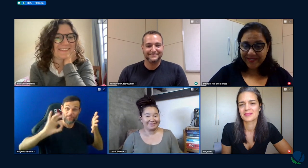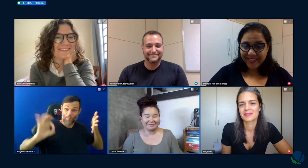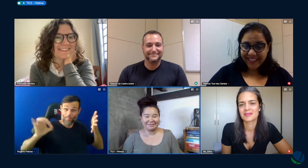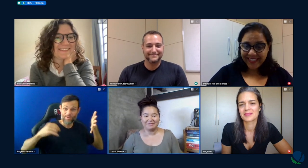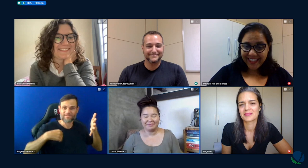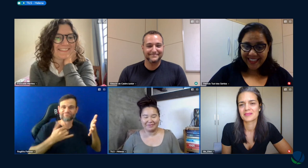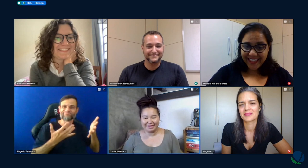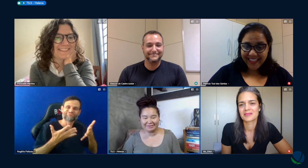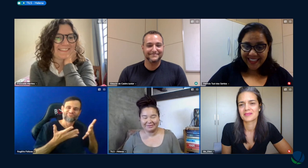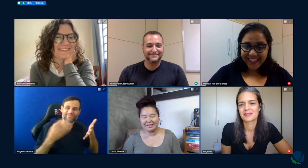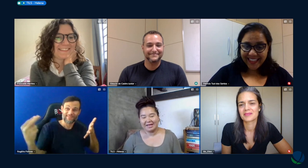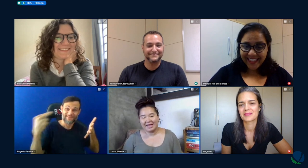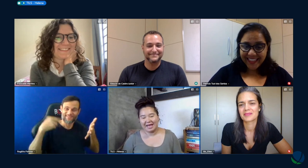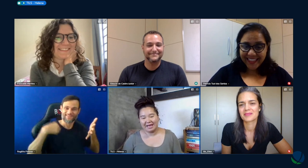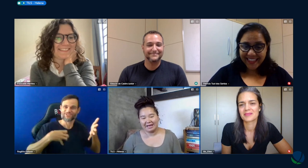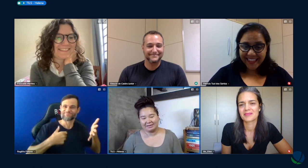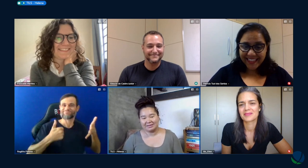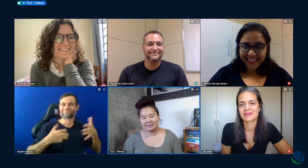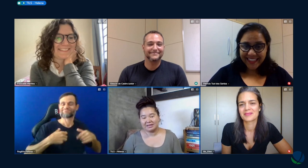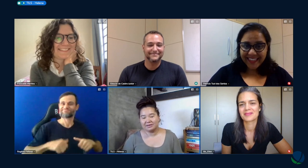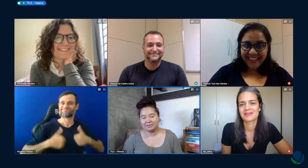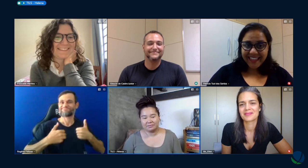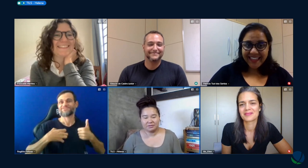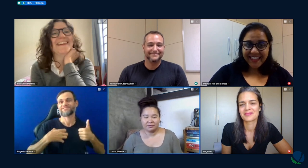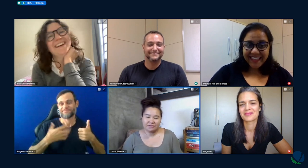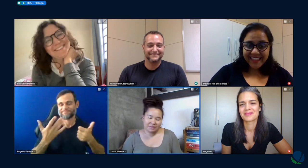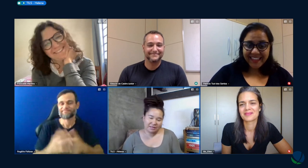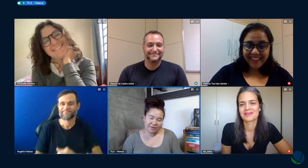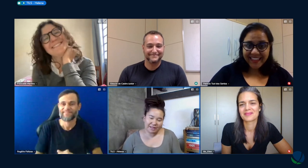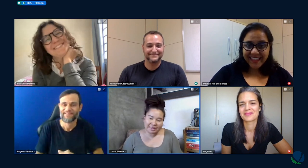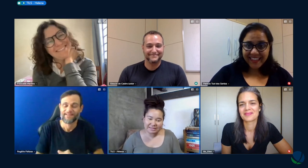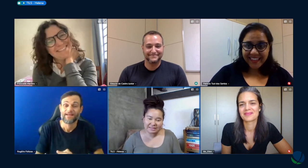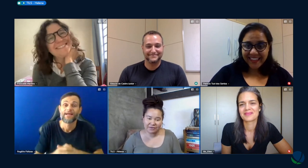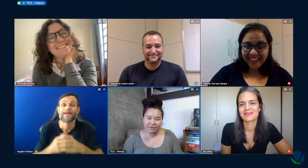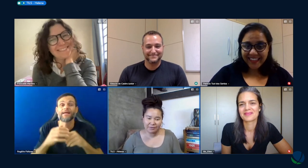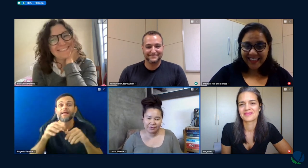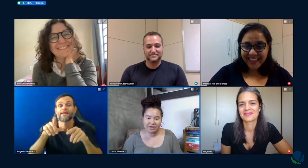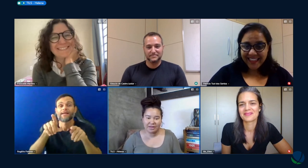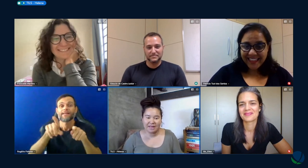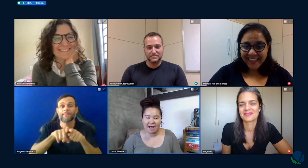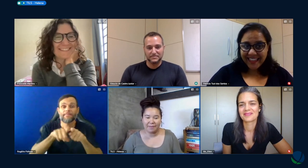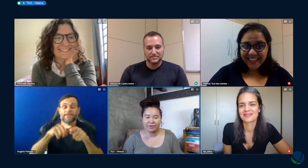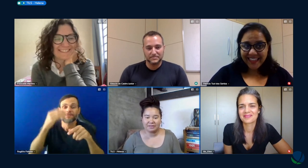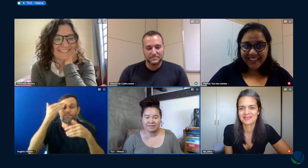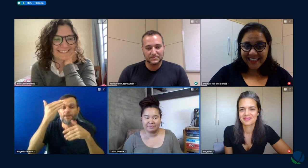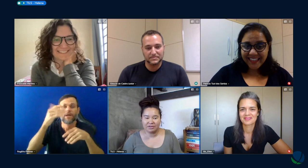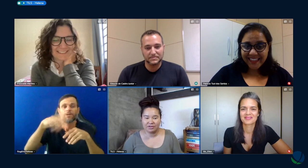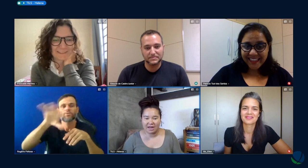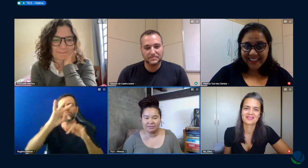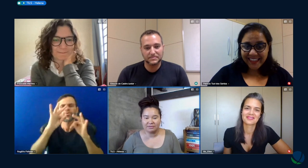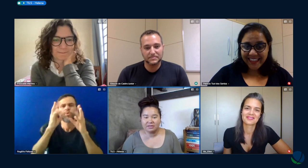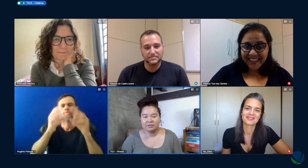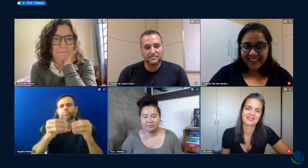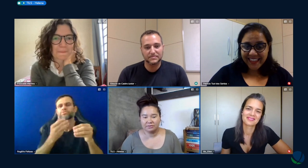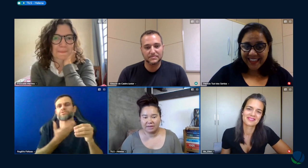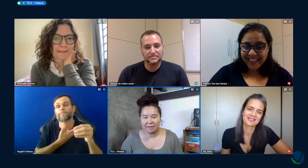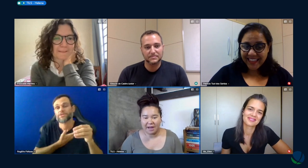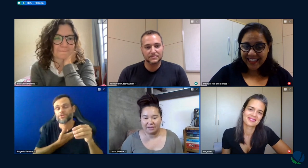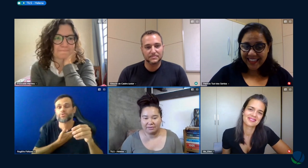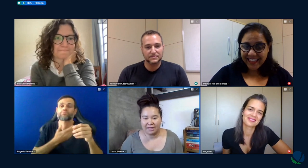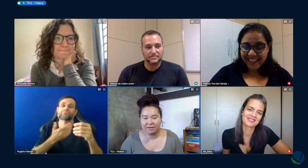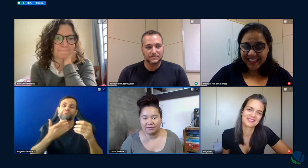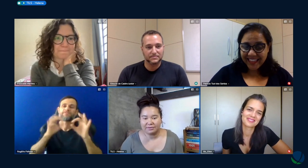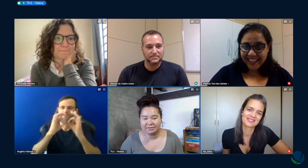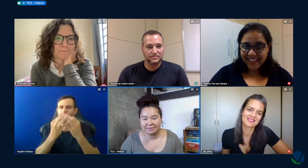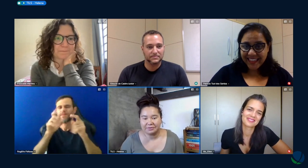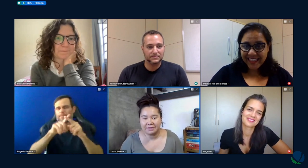estarem inclusive me vendo. É, às vezes meus filhos queriam atenção e eu não podia dar porque estava dedicado no